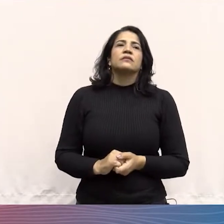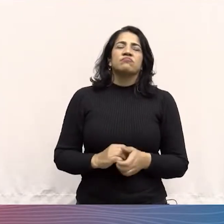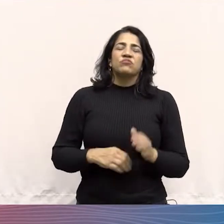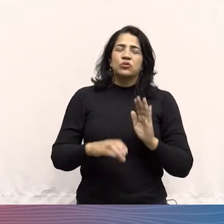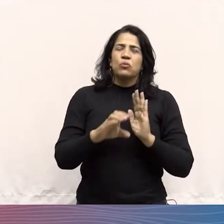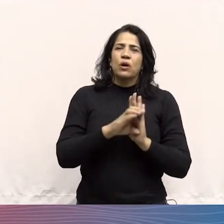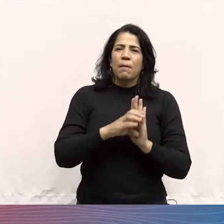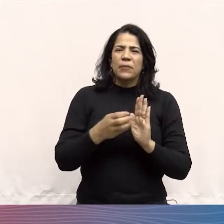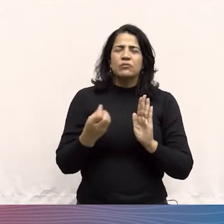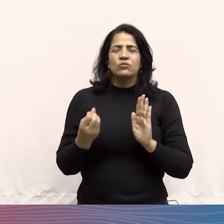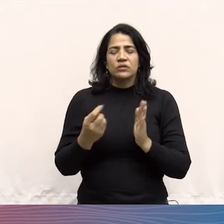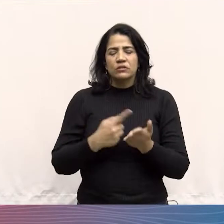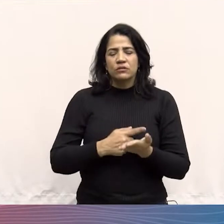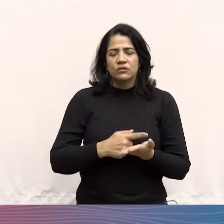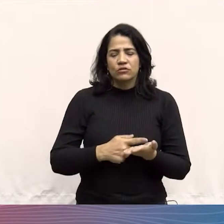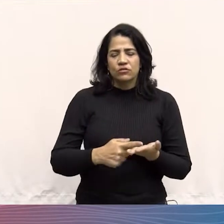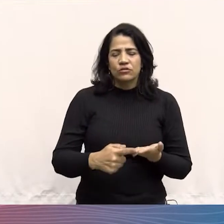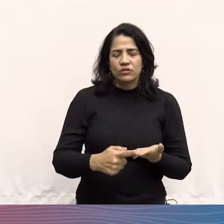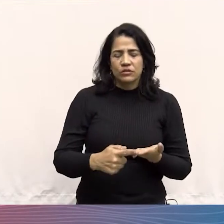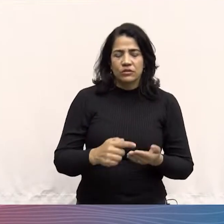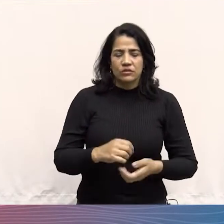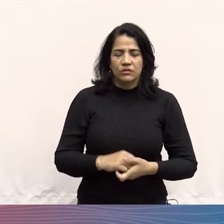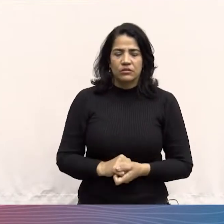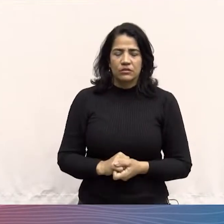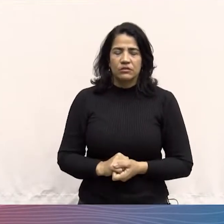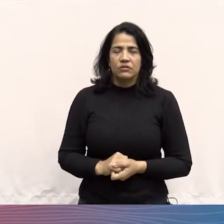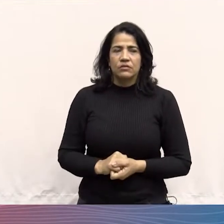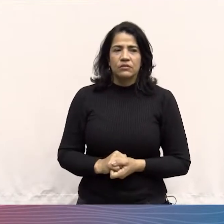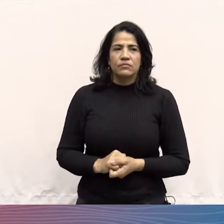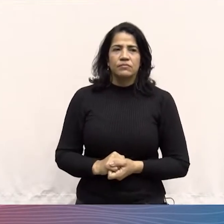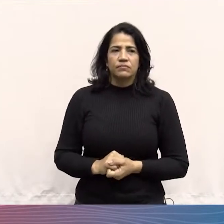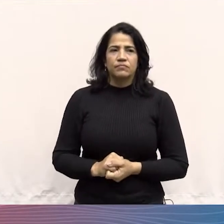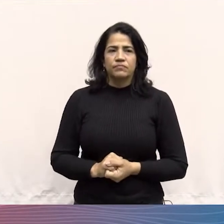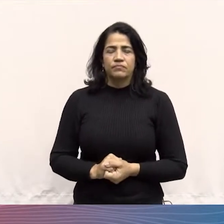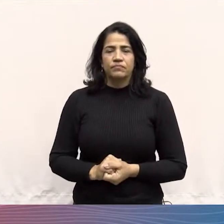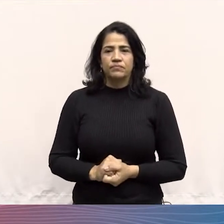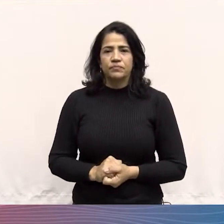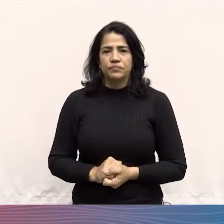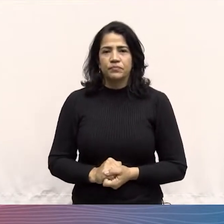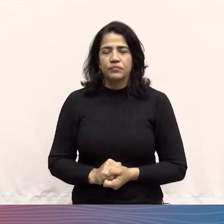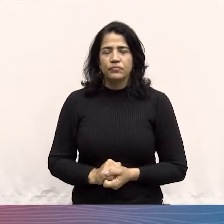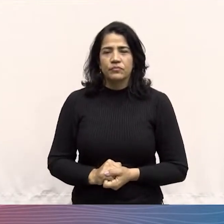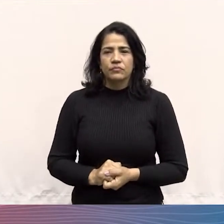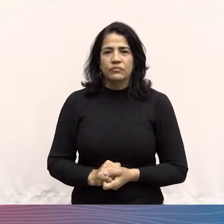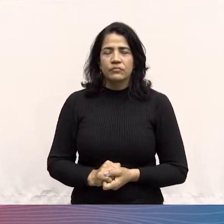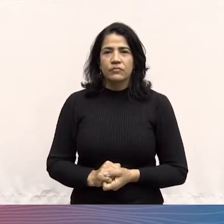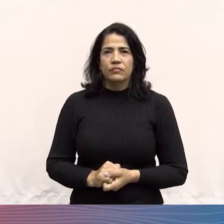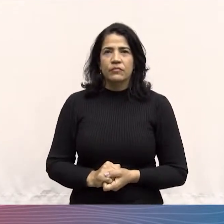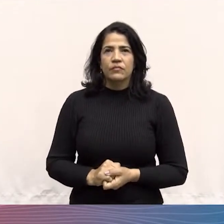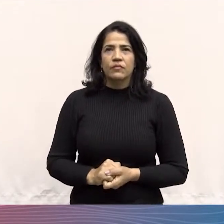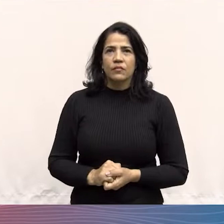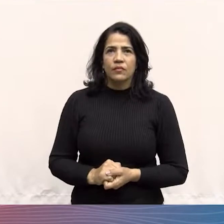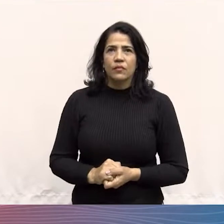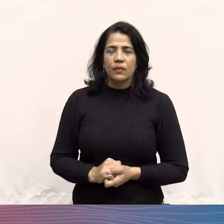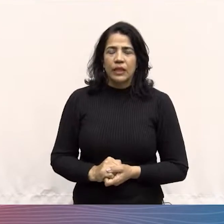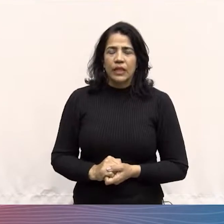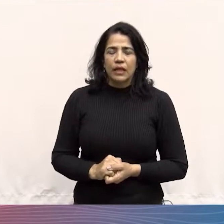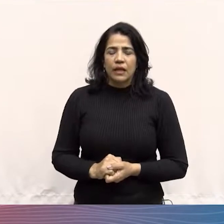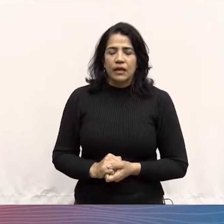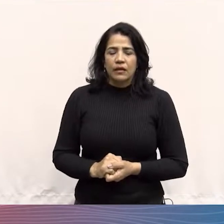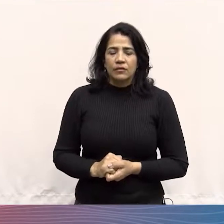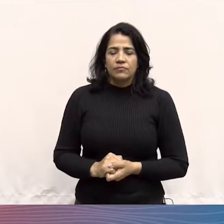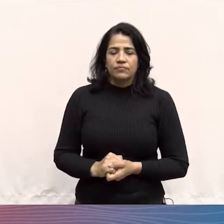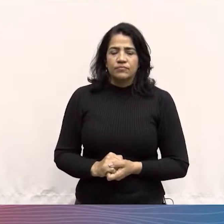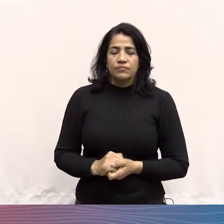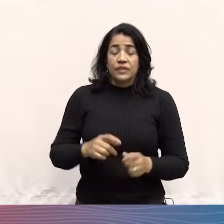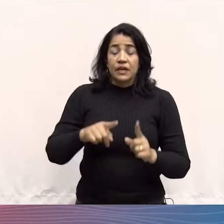né? Mas aqui diz assim que como se foram multiplicando os homens na terra